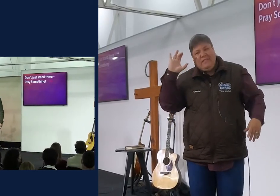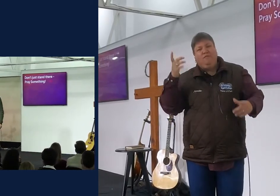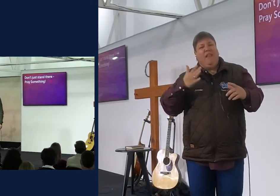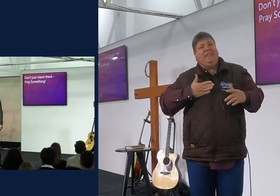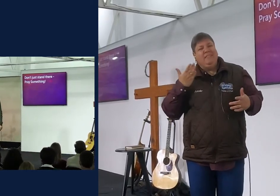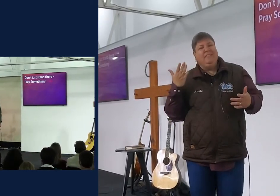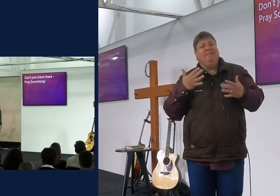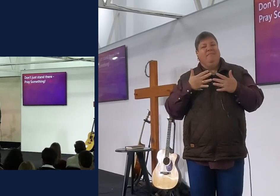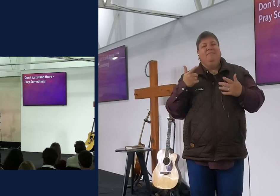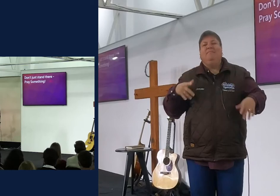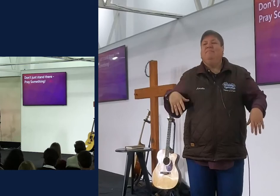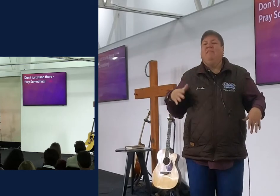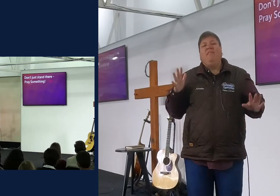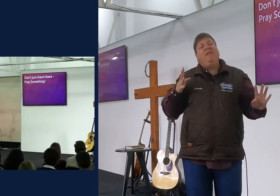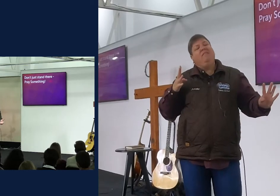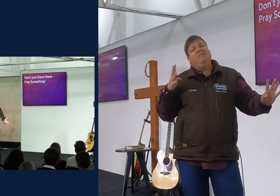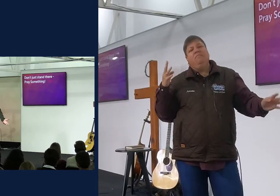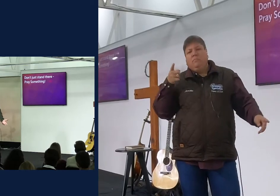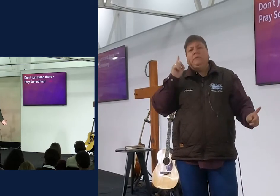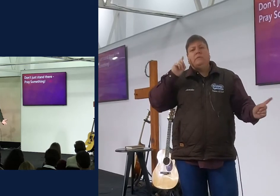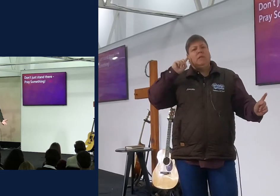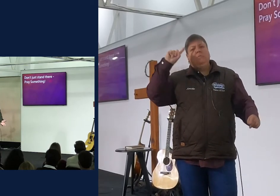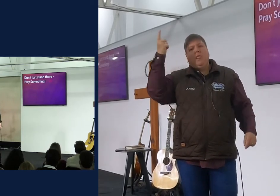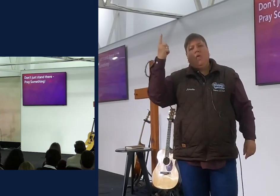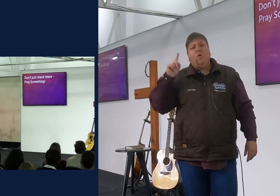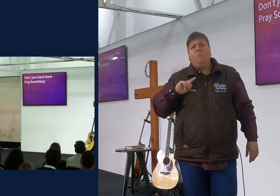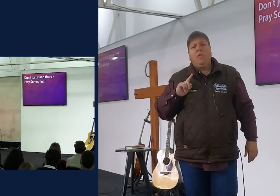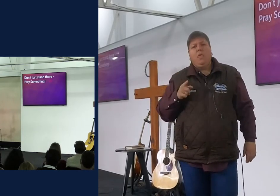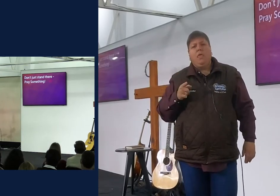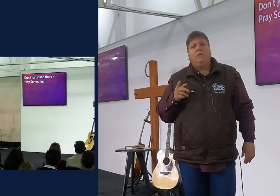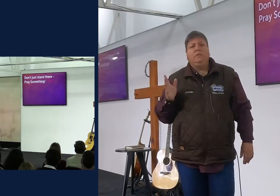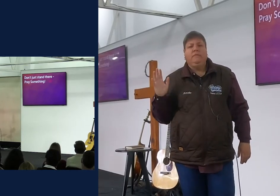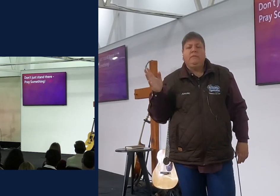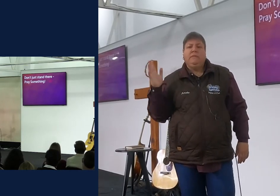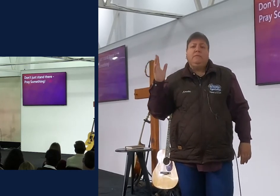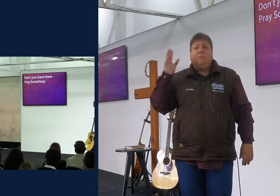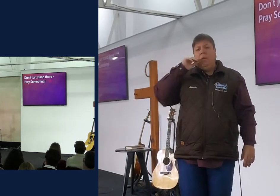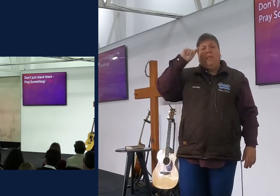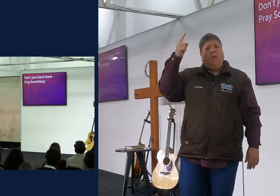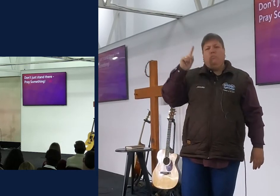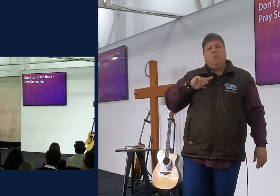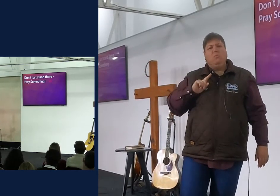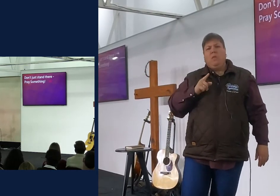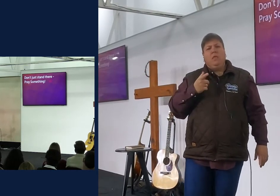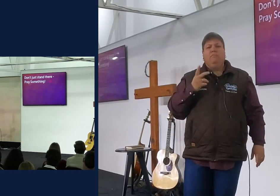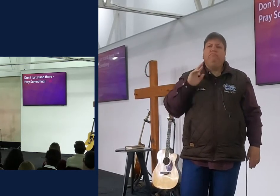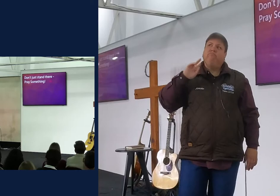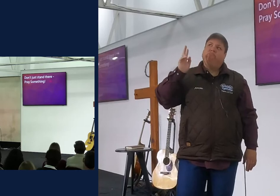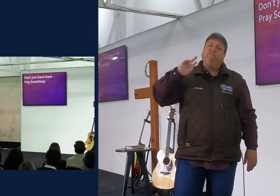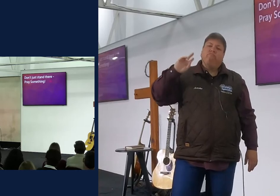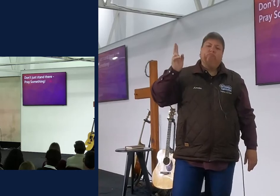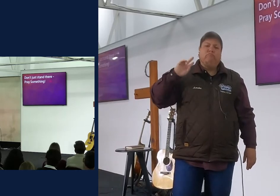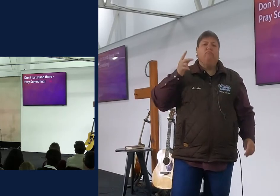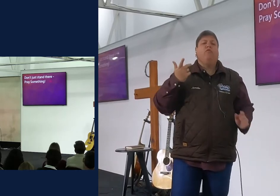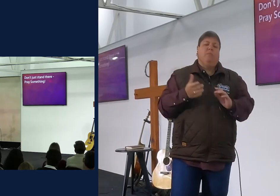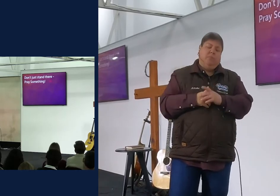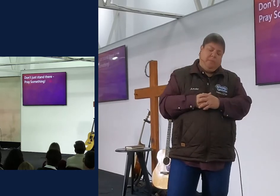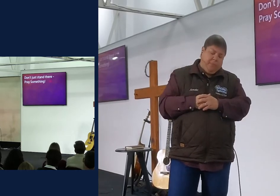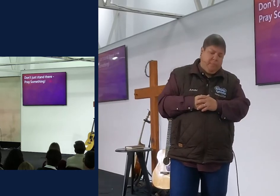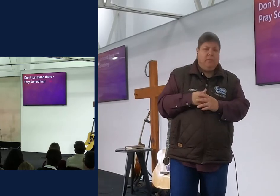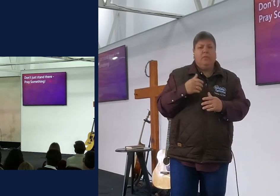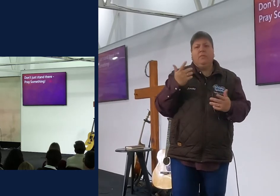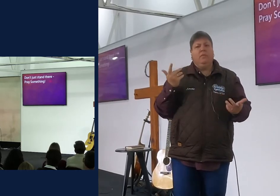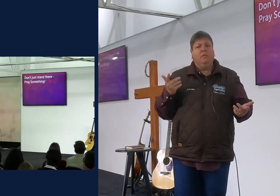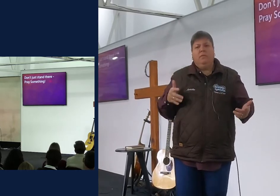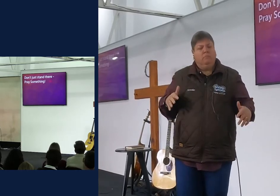jy staan daar, en jy het niks om te doen, en jy vraag vir die reere, wat wil jy moet ek doen, begin bid vir die mense om jou, jy het iets om te doen, jy, dat is geen rede, hoekom jy